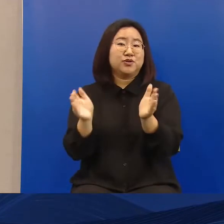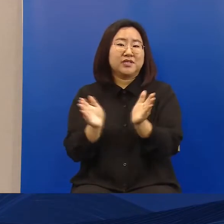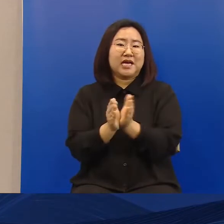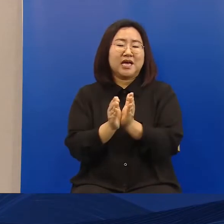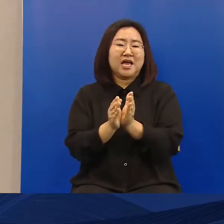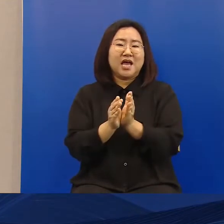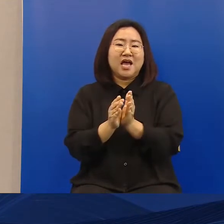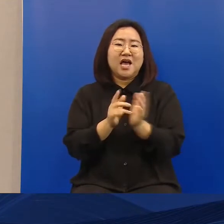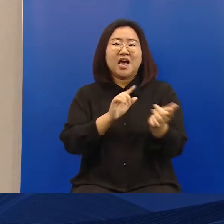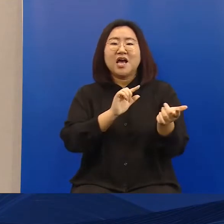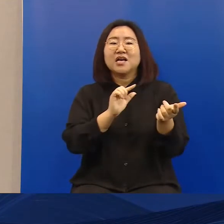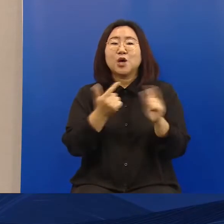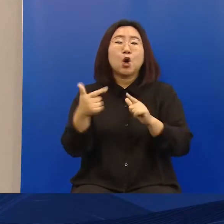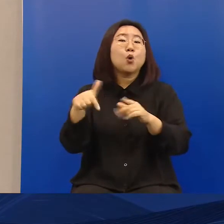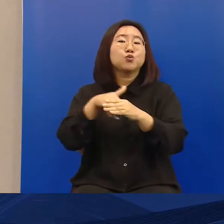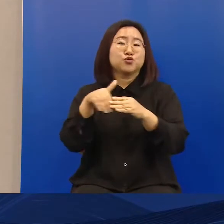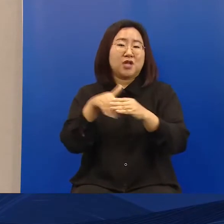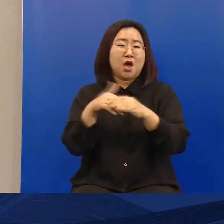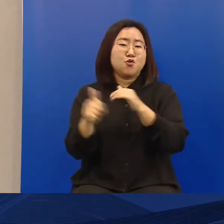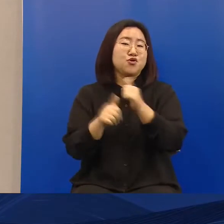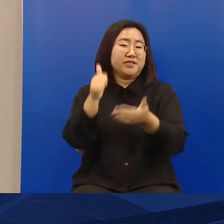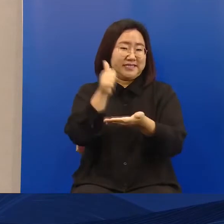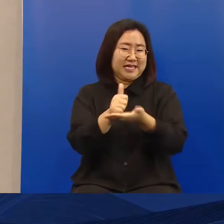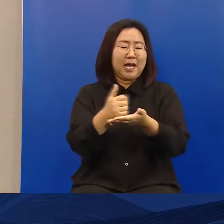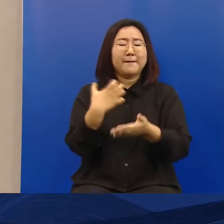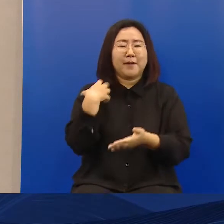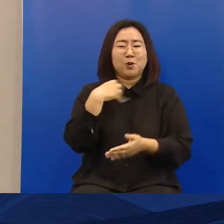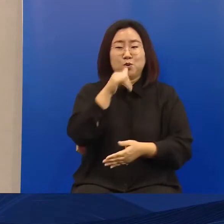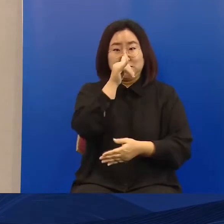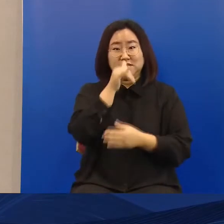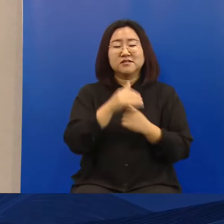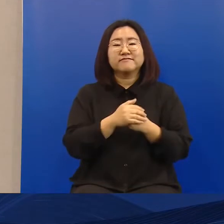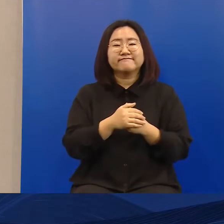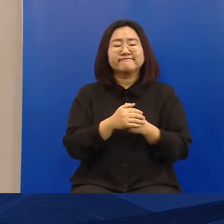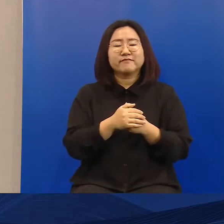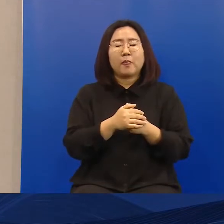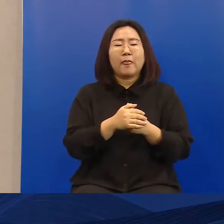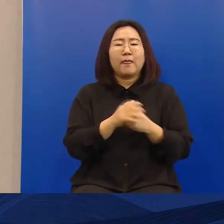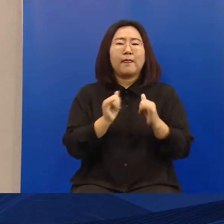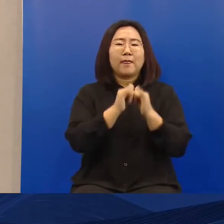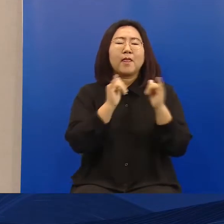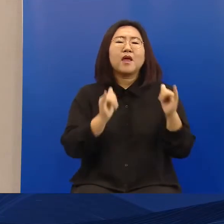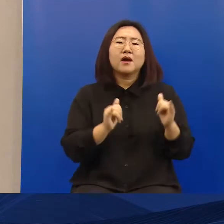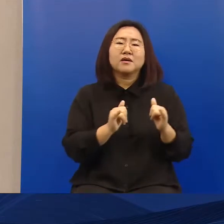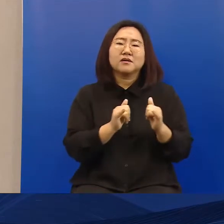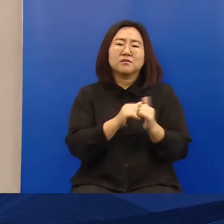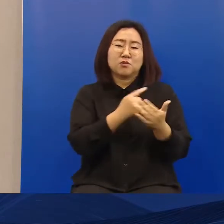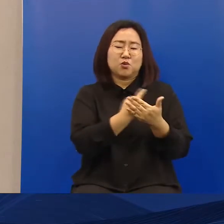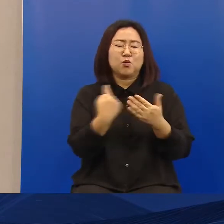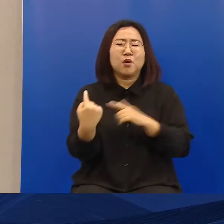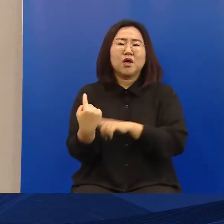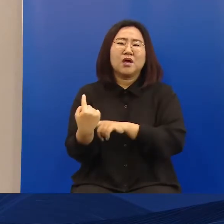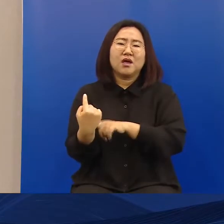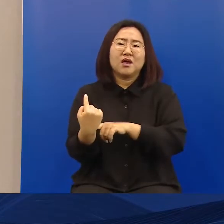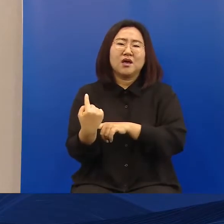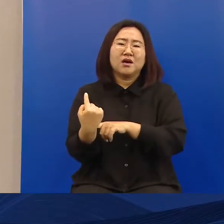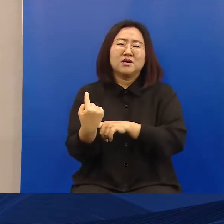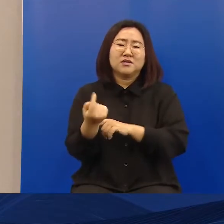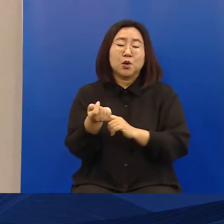또 다문화위원장도 이렇게 맡고 있었습니다. 그래서 우리 사회에 소외되고